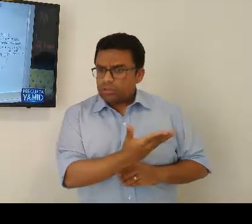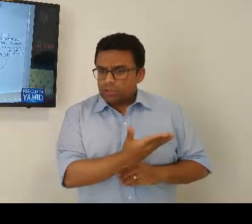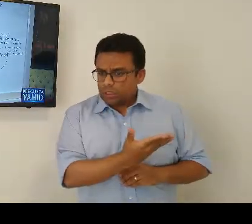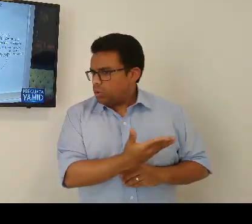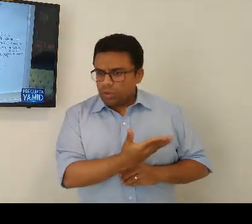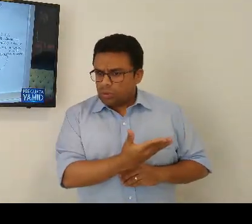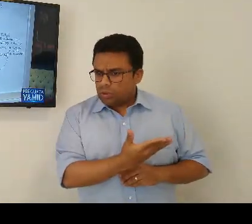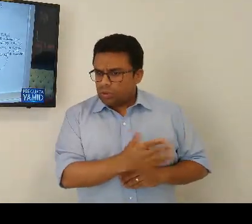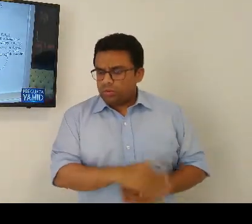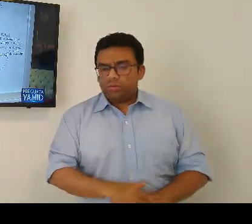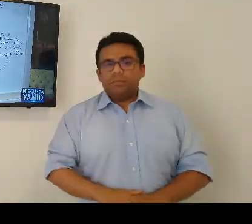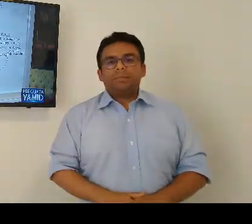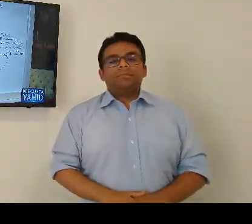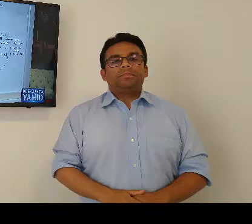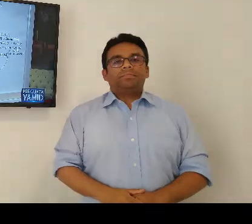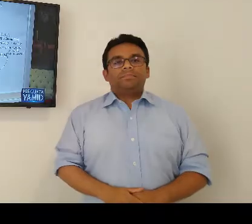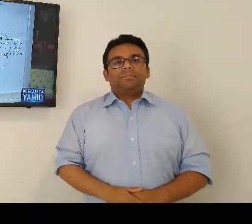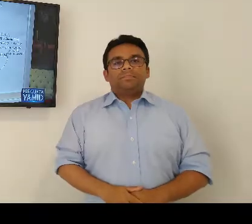así?